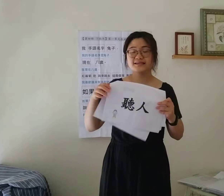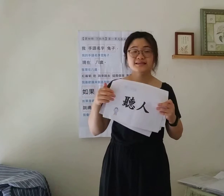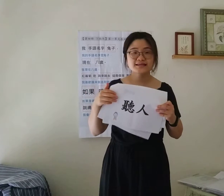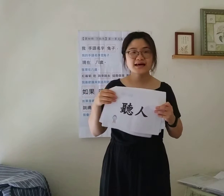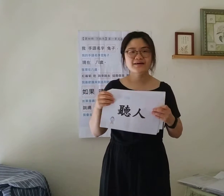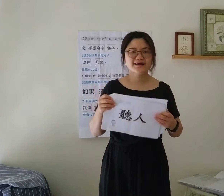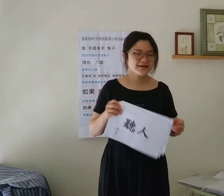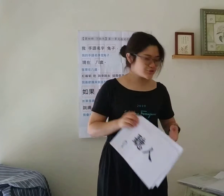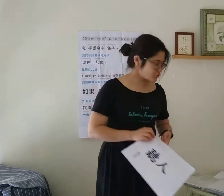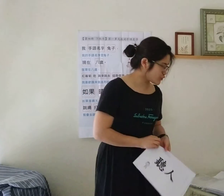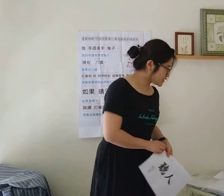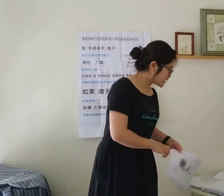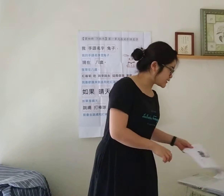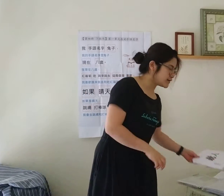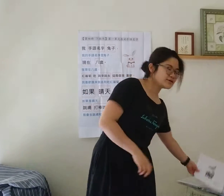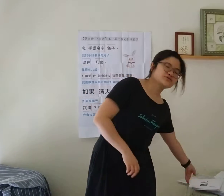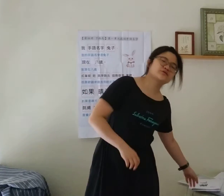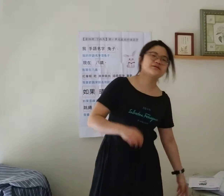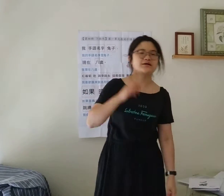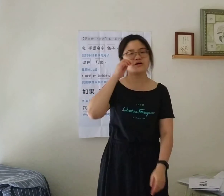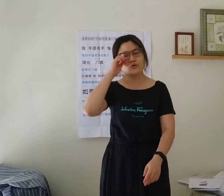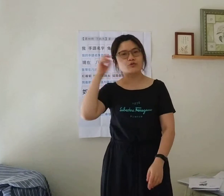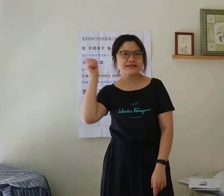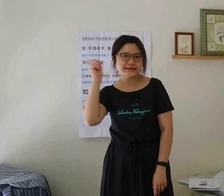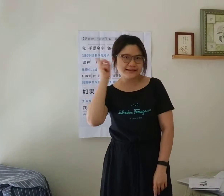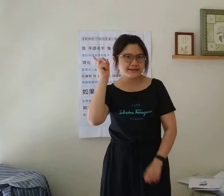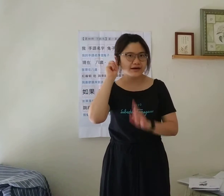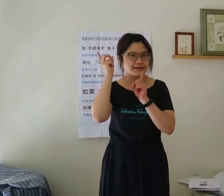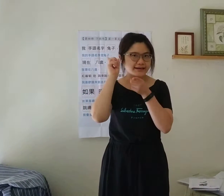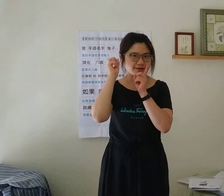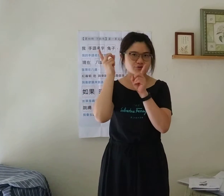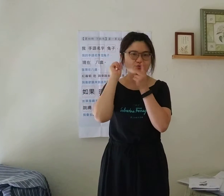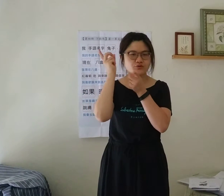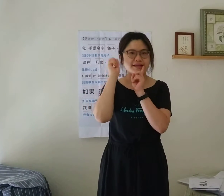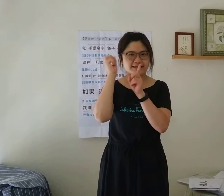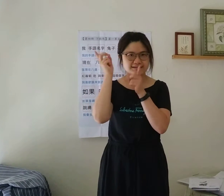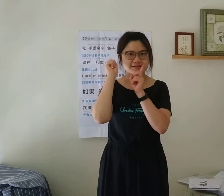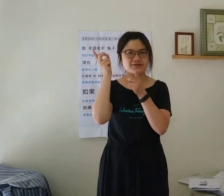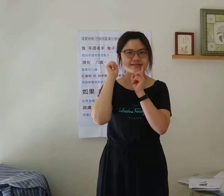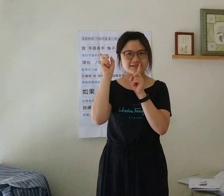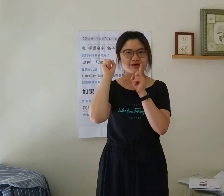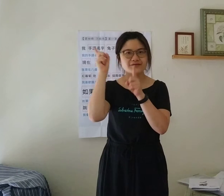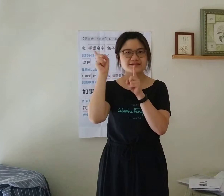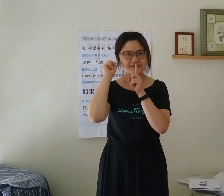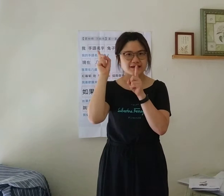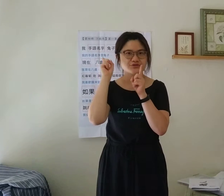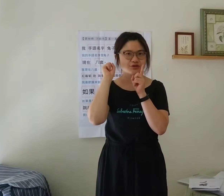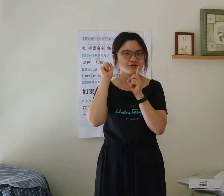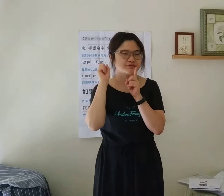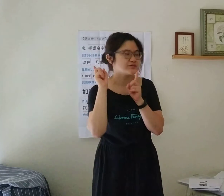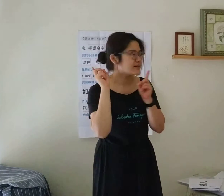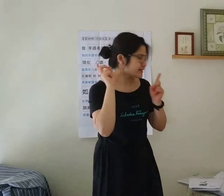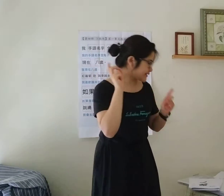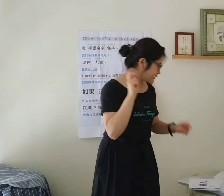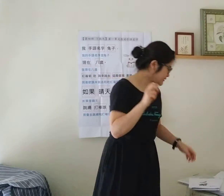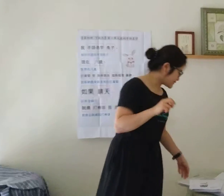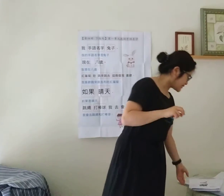听得到也可以说的，所以呢，我听得到也可以说，两只手一起动，这叫做听